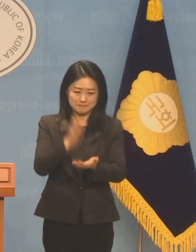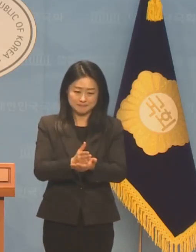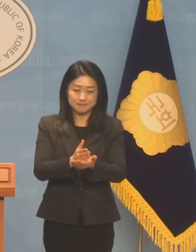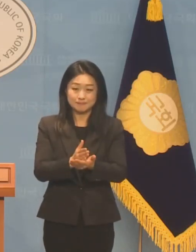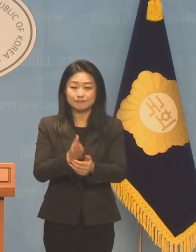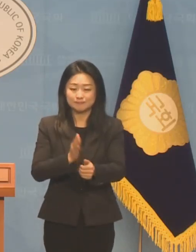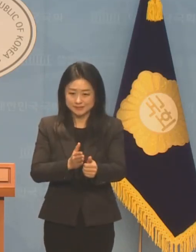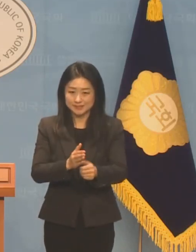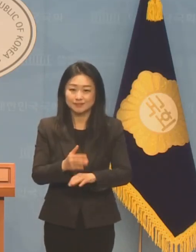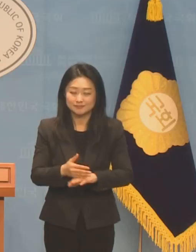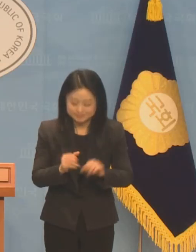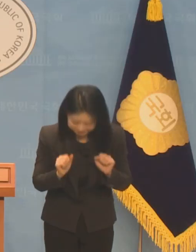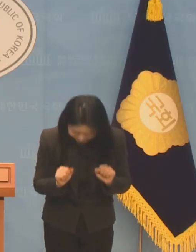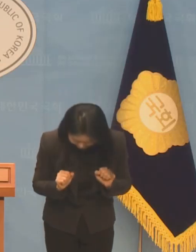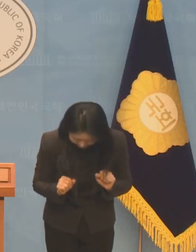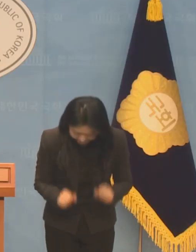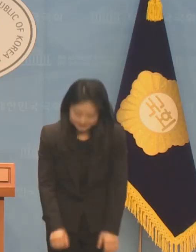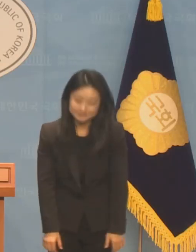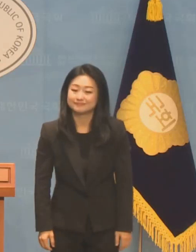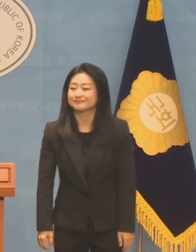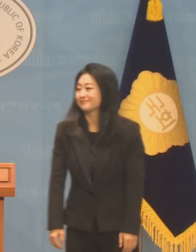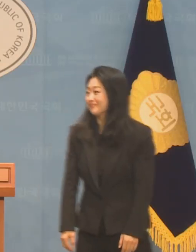감사합니다.